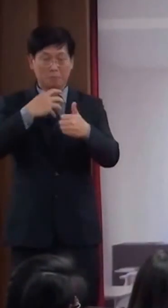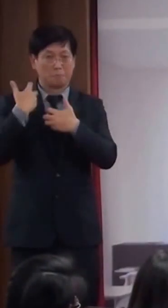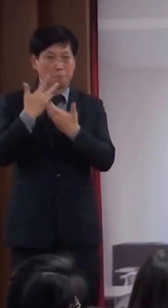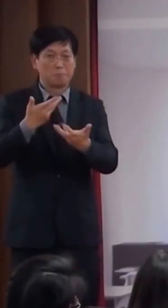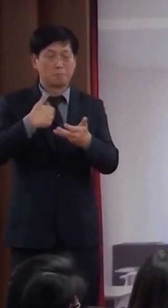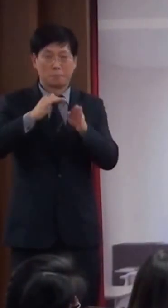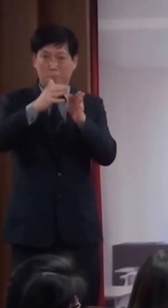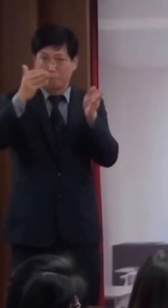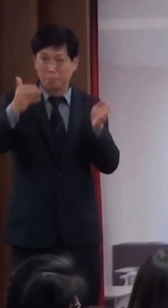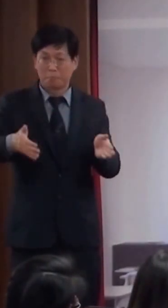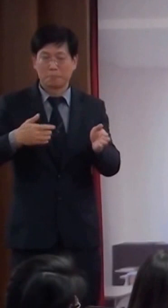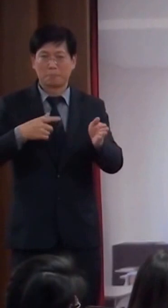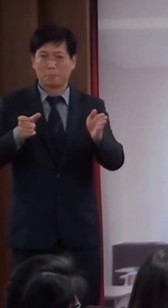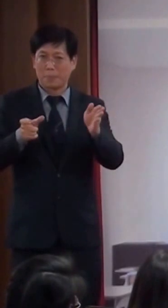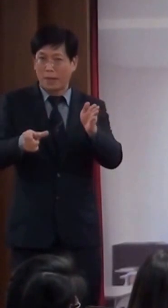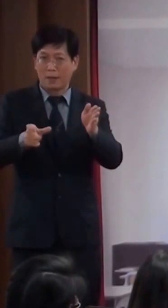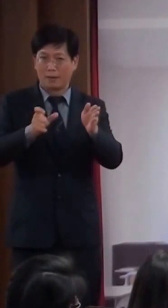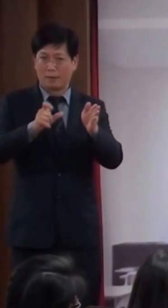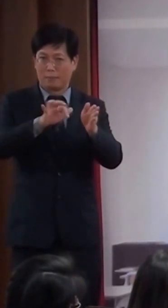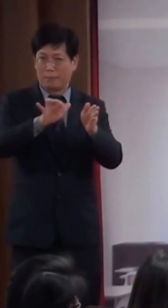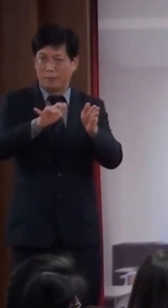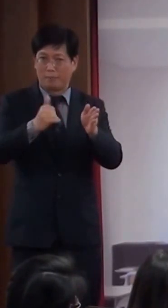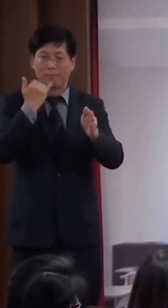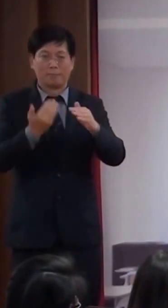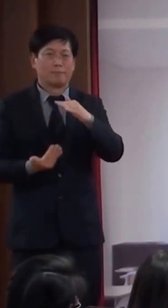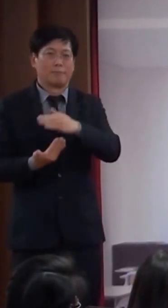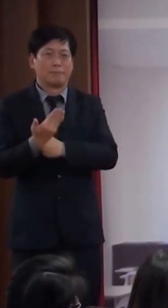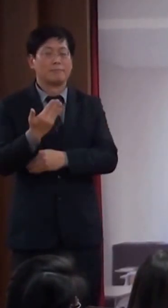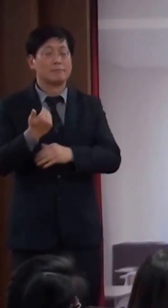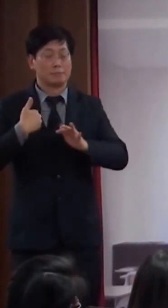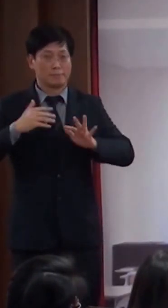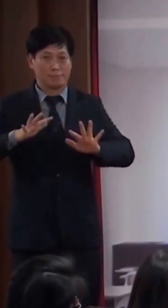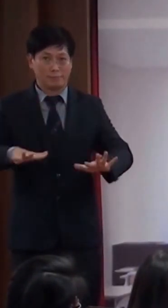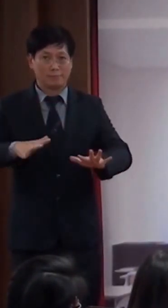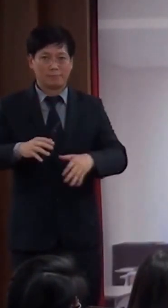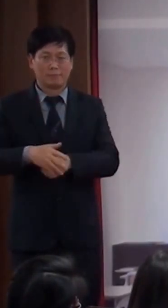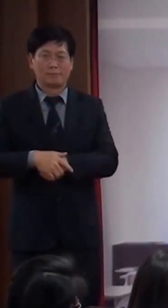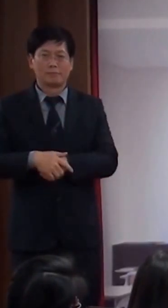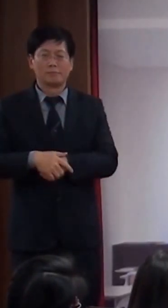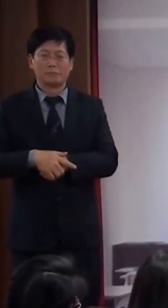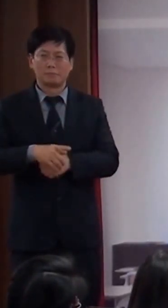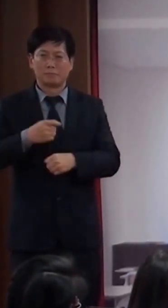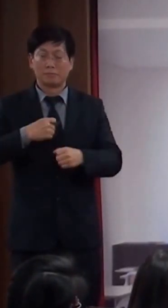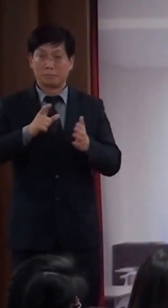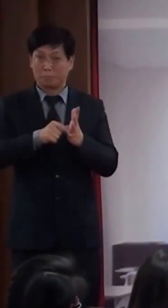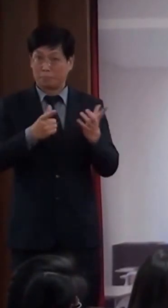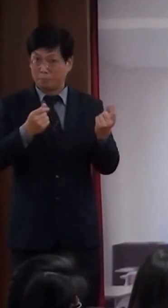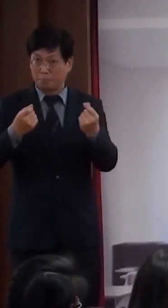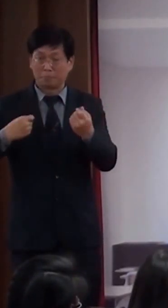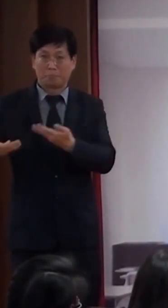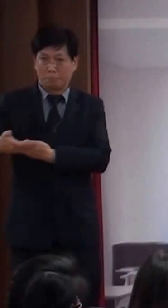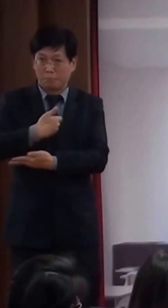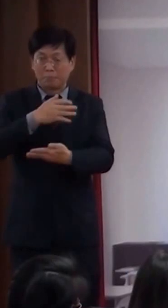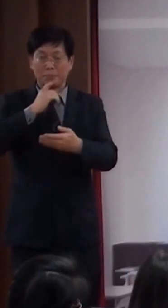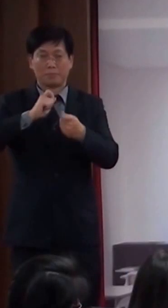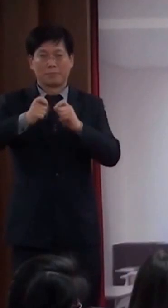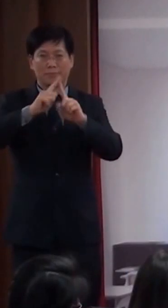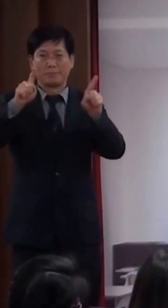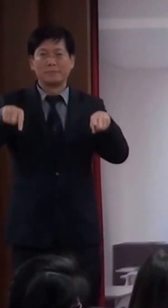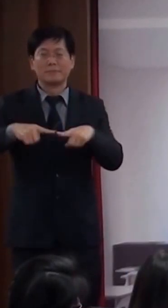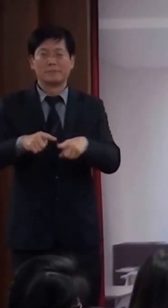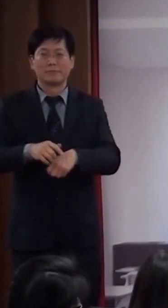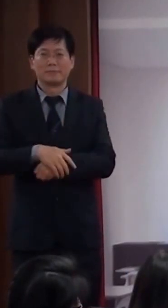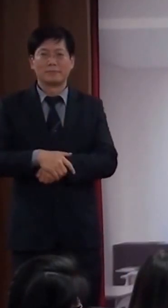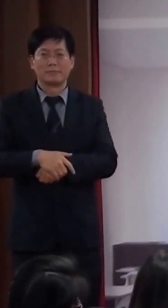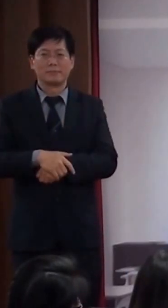体资讯机里面，就可以印出我们这一次定期开征的这个房屋税税单。